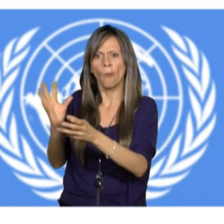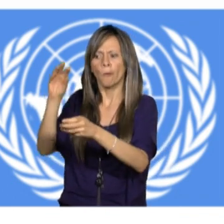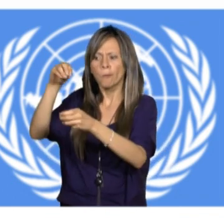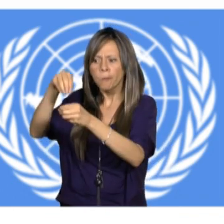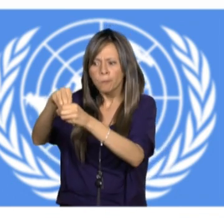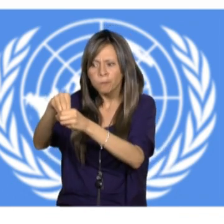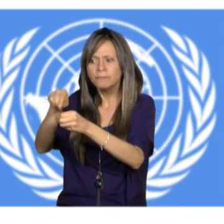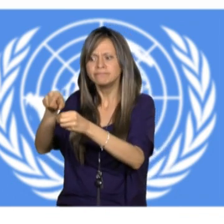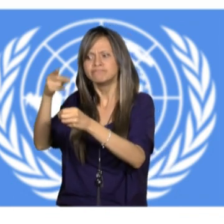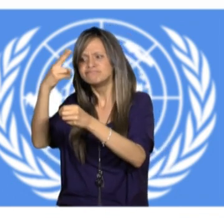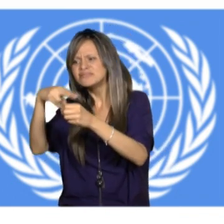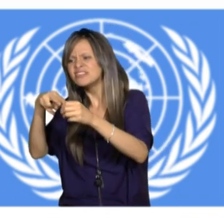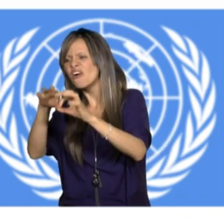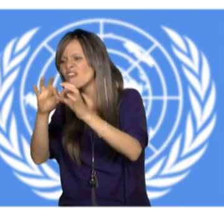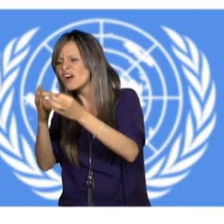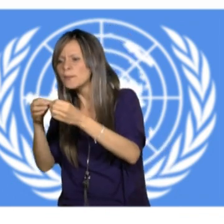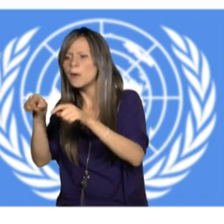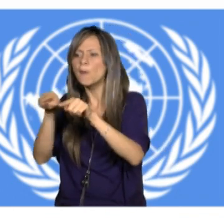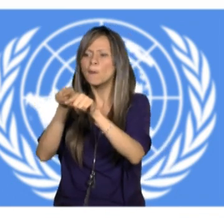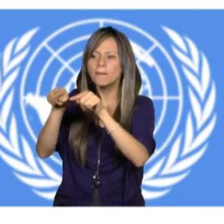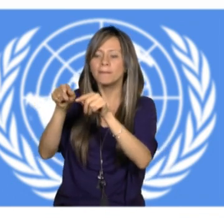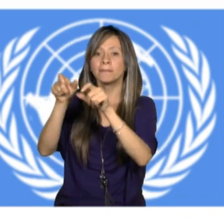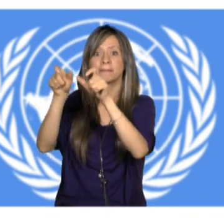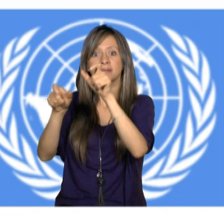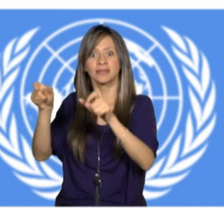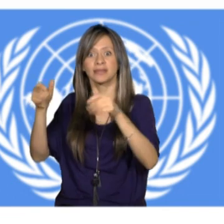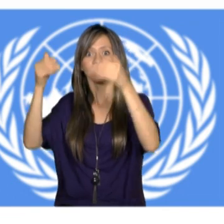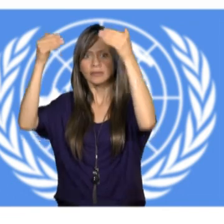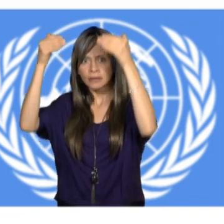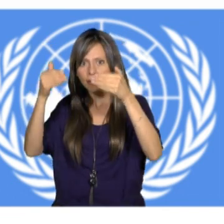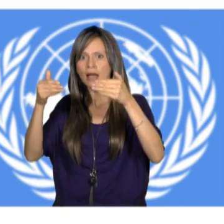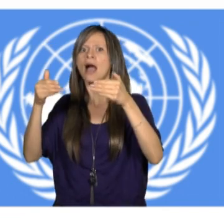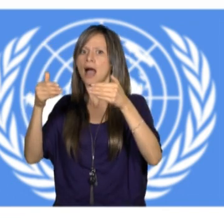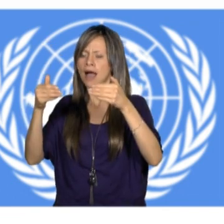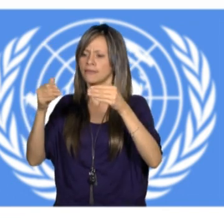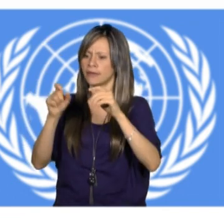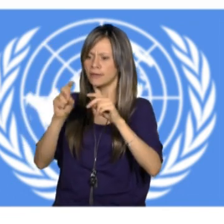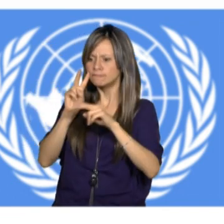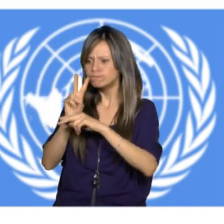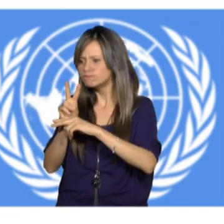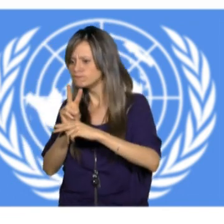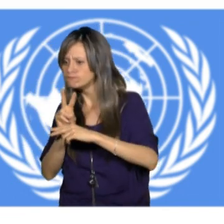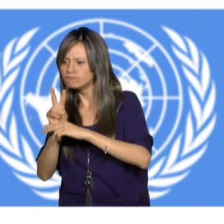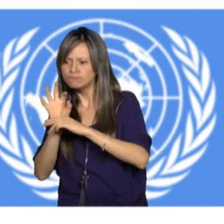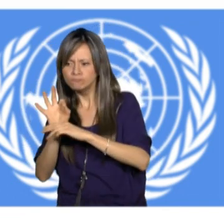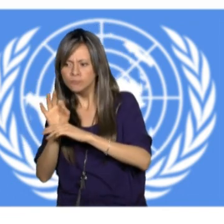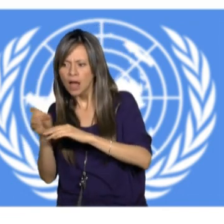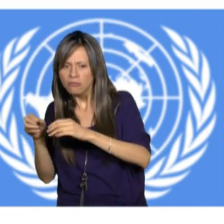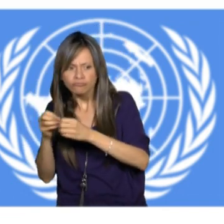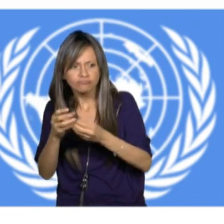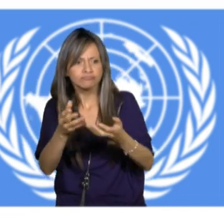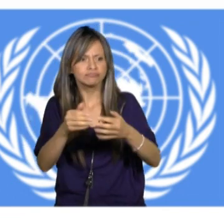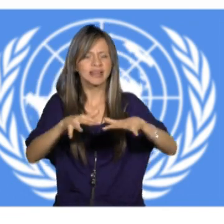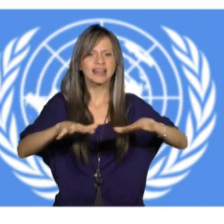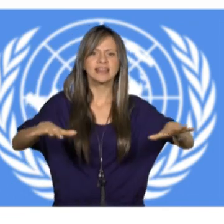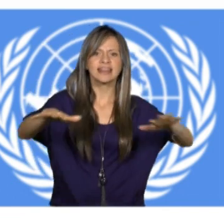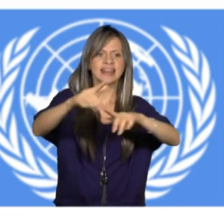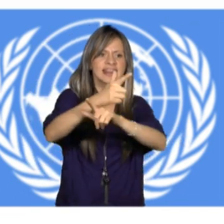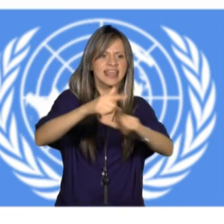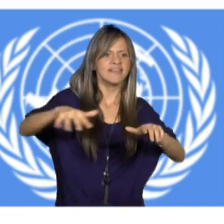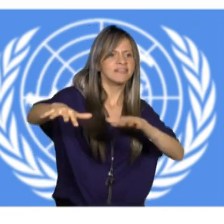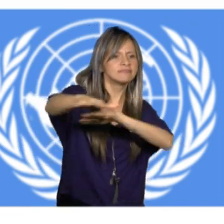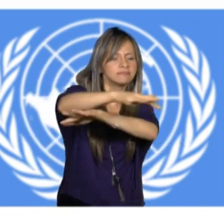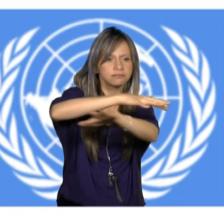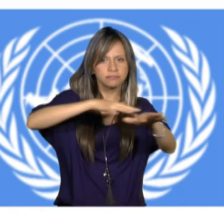recibir protección de ésta y del Estado, y de que las personas con discapacidad y sus familiares deben recibir la